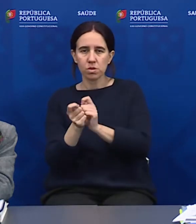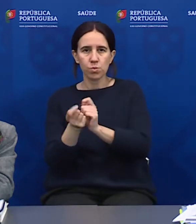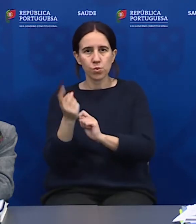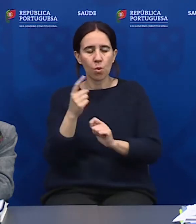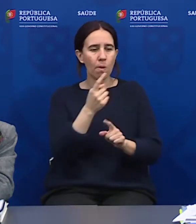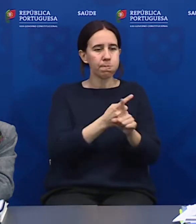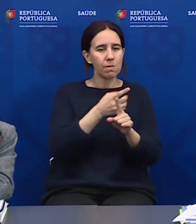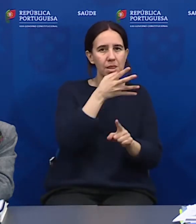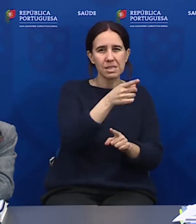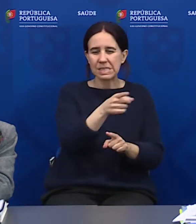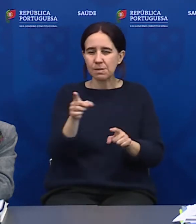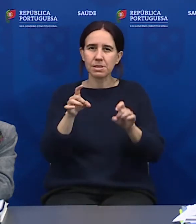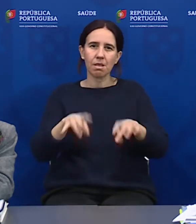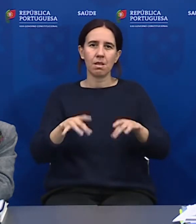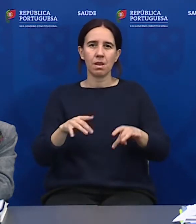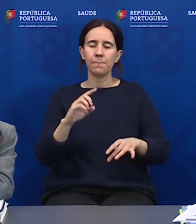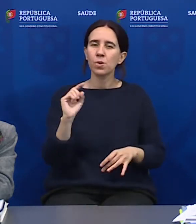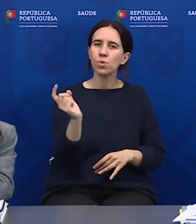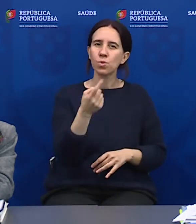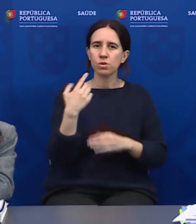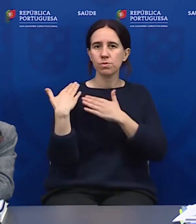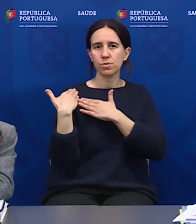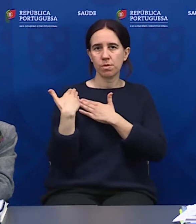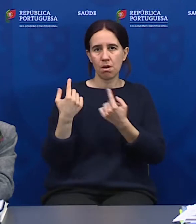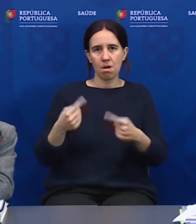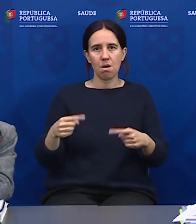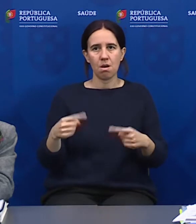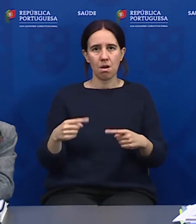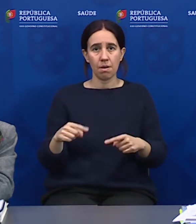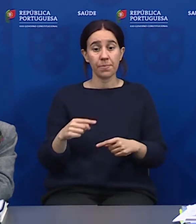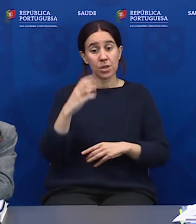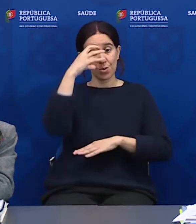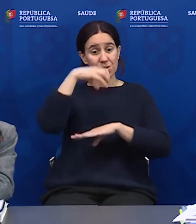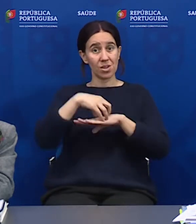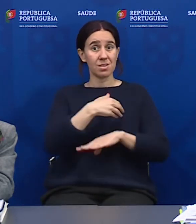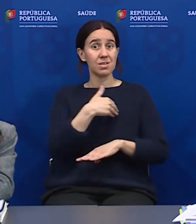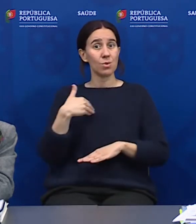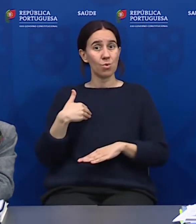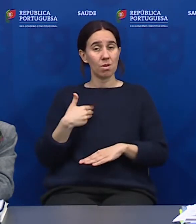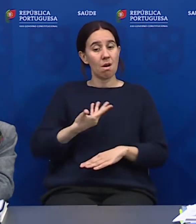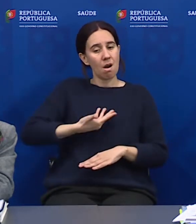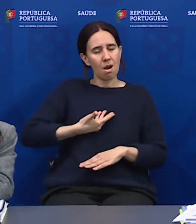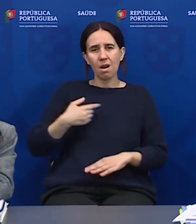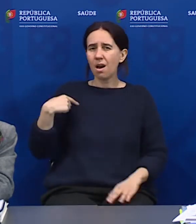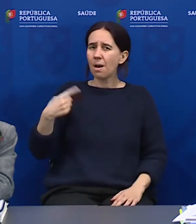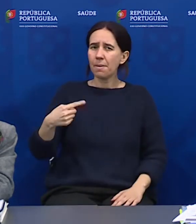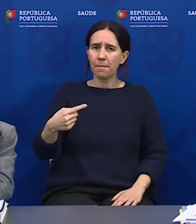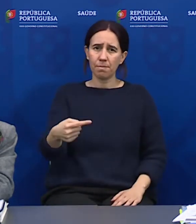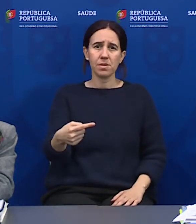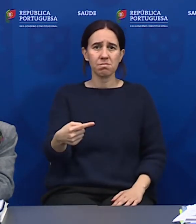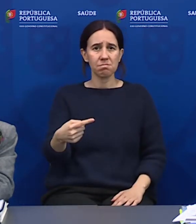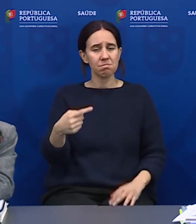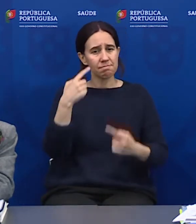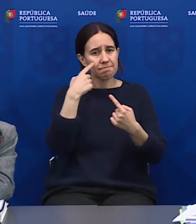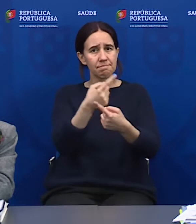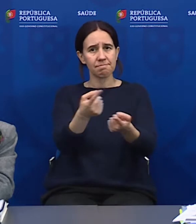cacofonia. Temos todos responsabilidades e o Ministério da Saúde está aqui diariamente a assumir